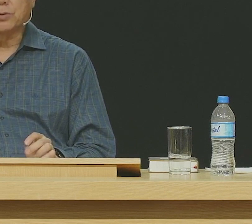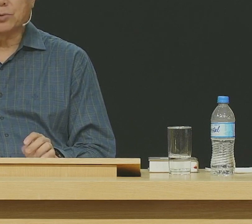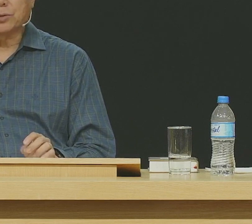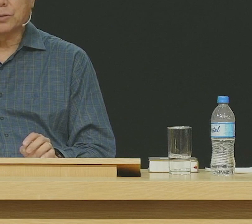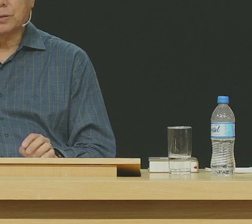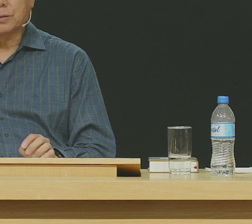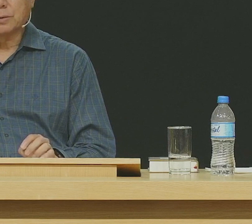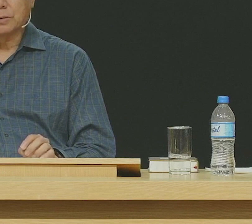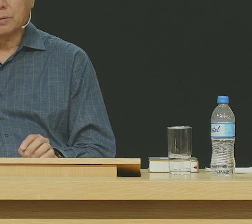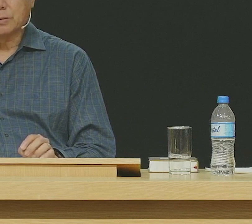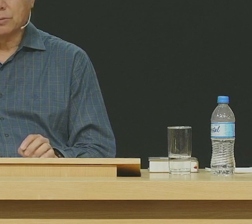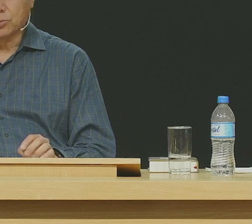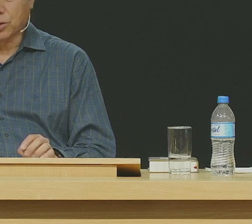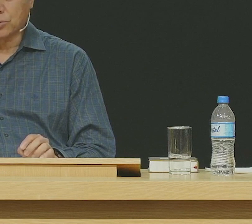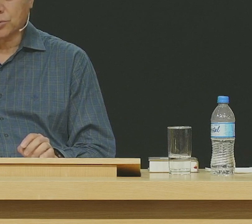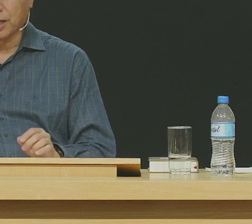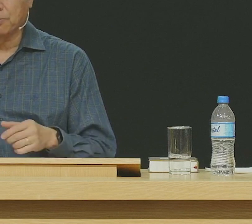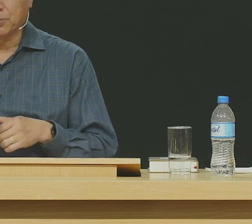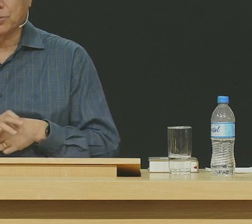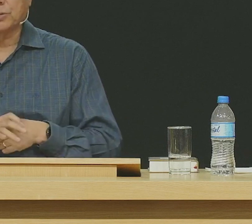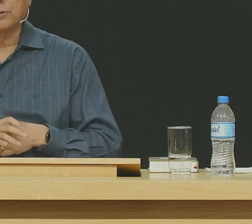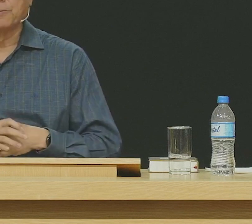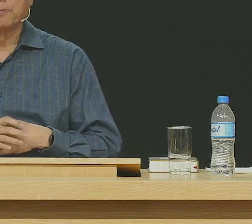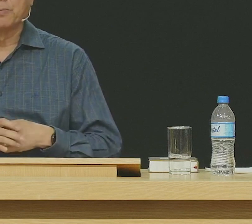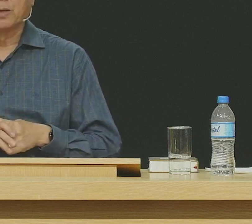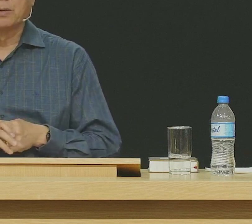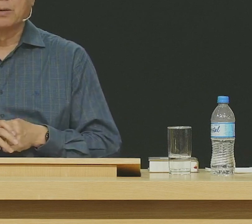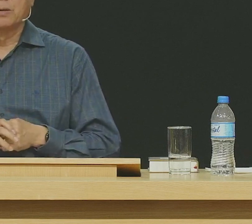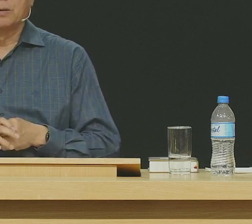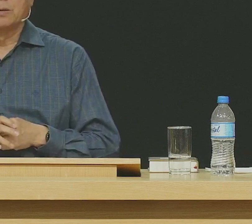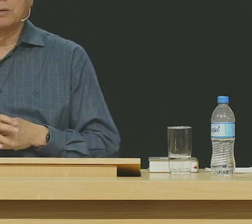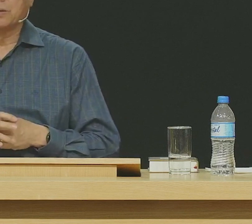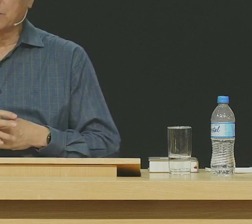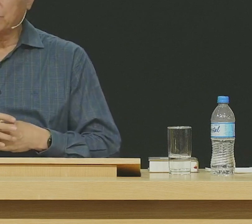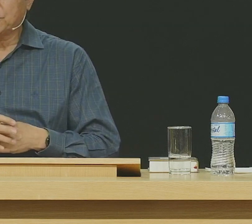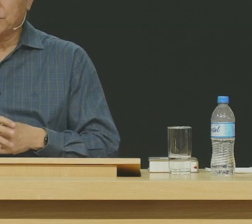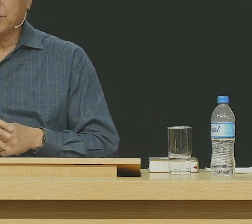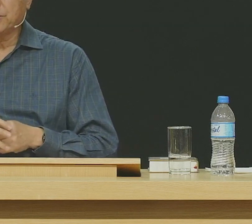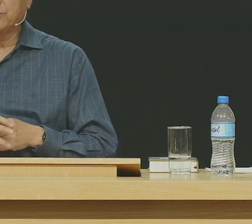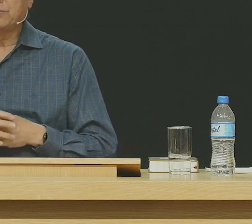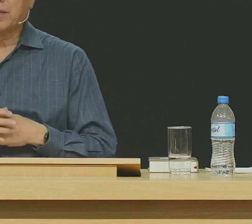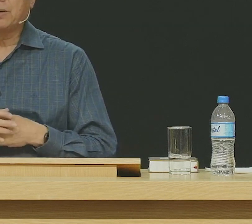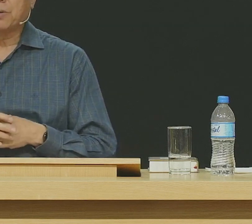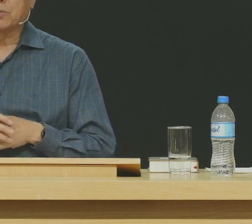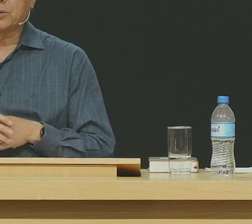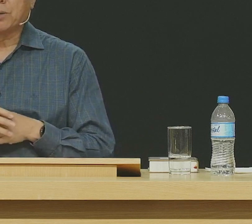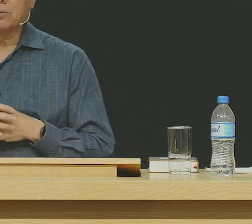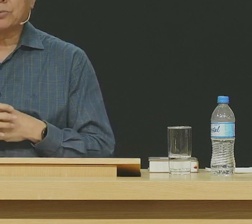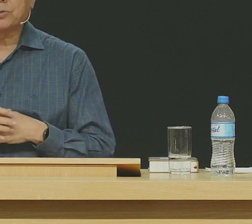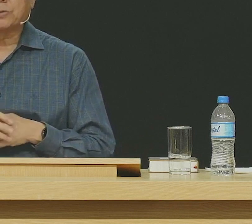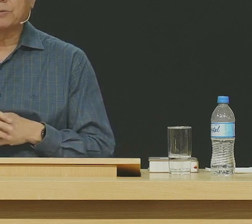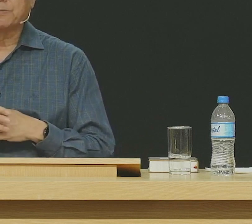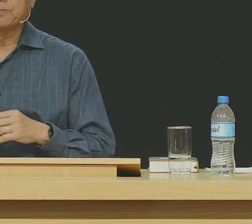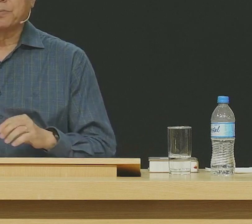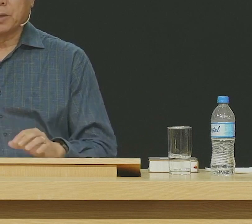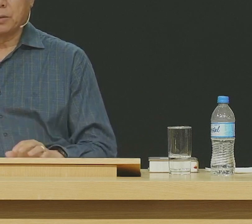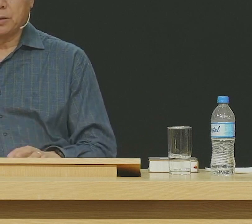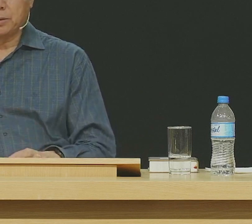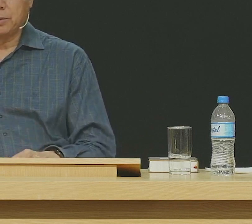vontade de Deus nos nossos tempos. Então dizia eu, para os